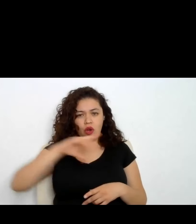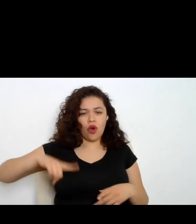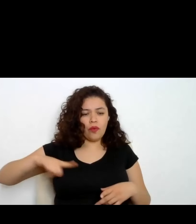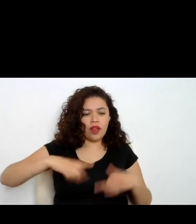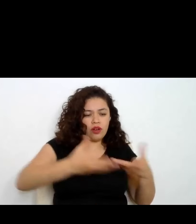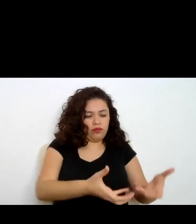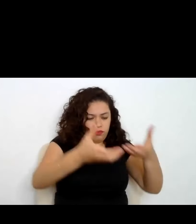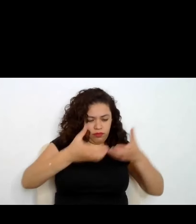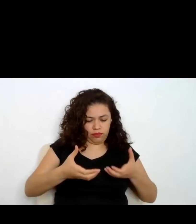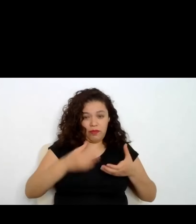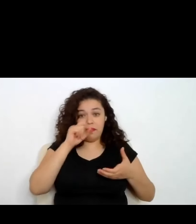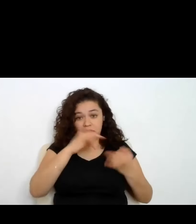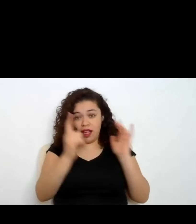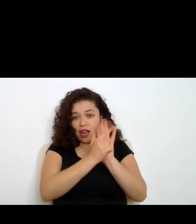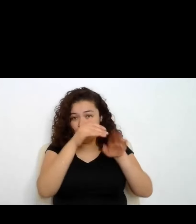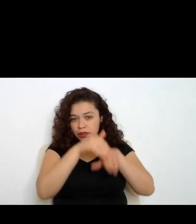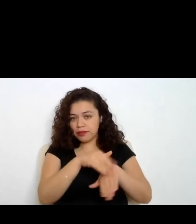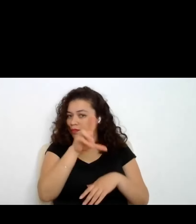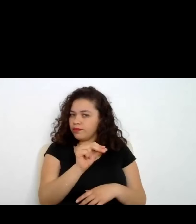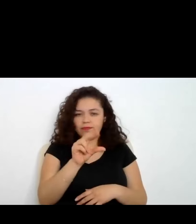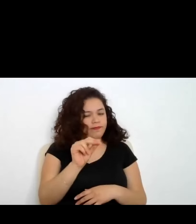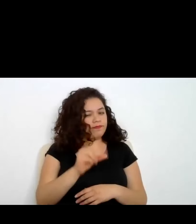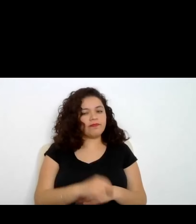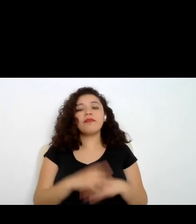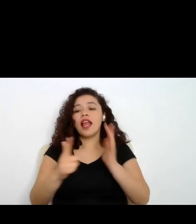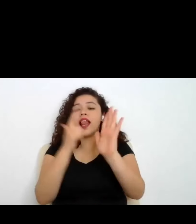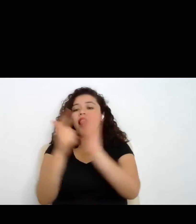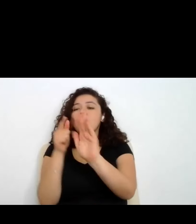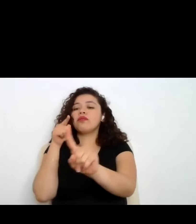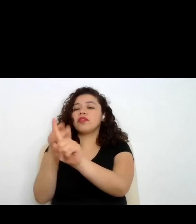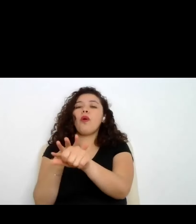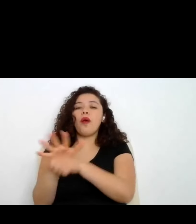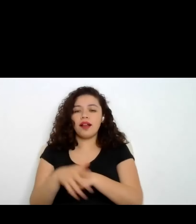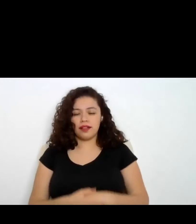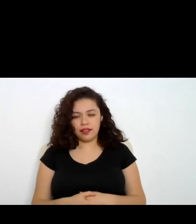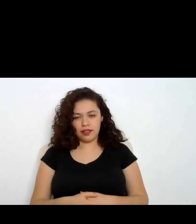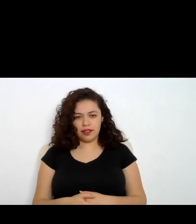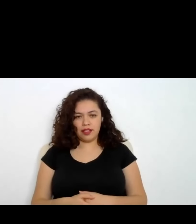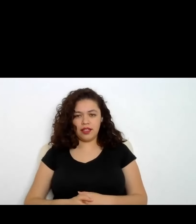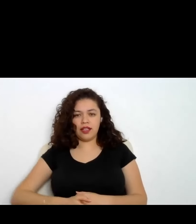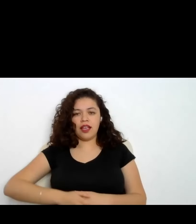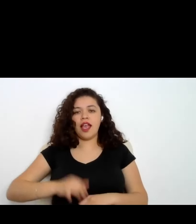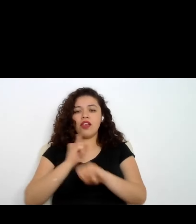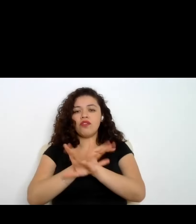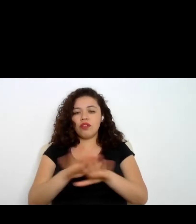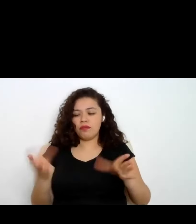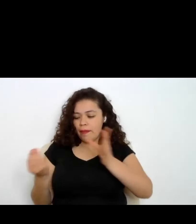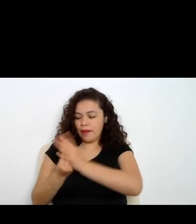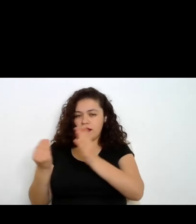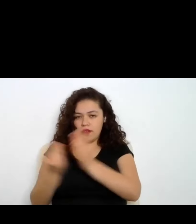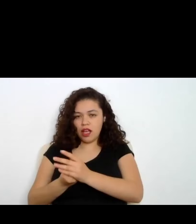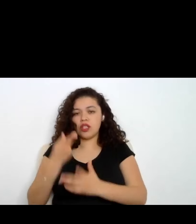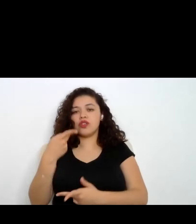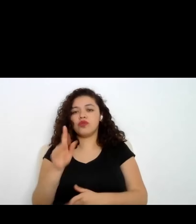particulares, ¿no? Entonces, y esta ley tiene como objetivo proteger los datos personales, regular su